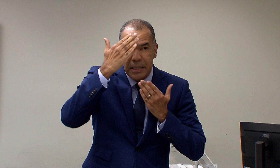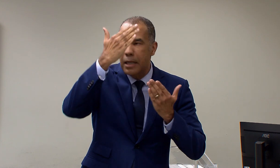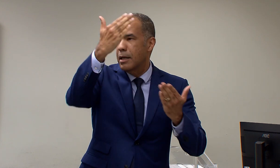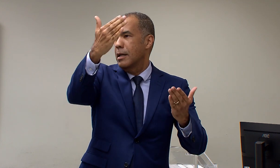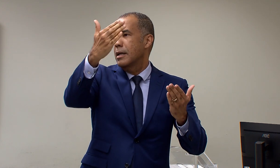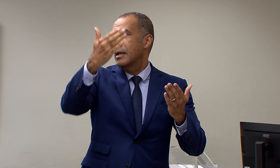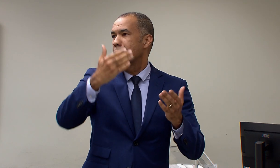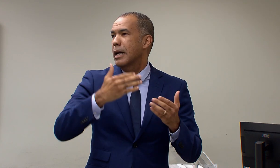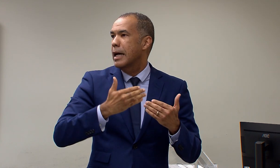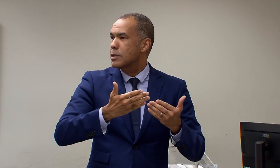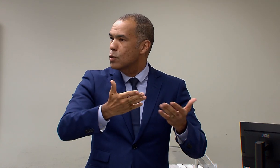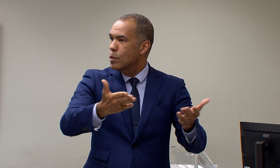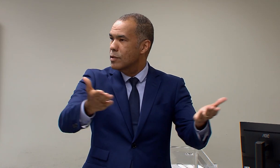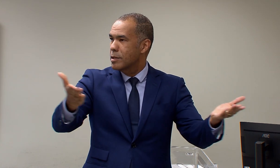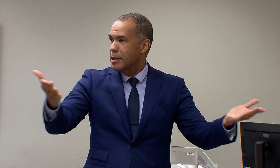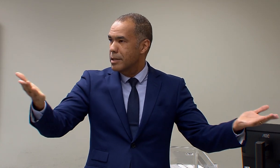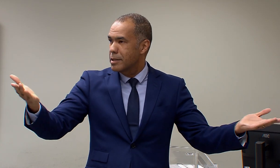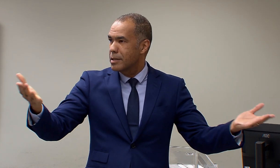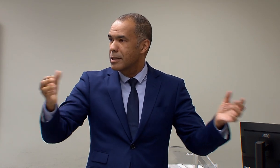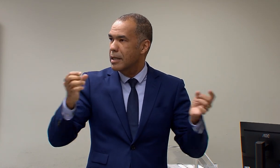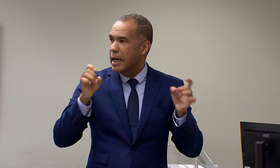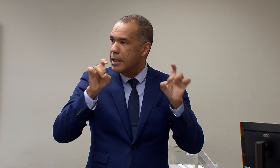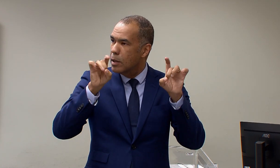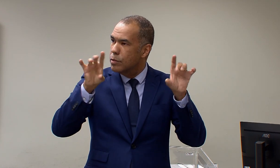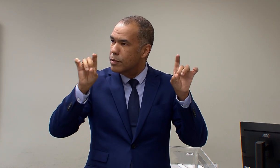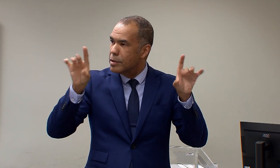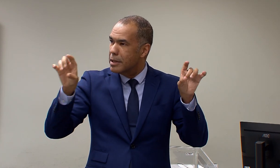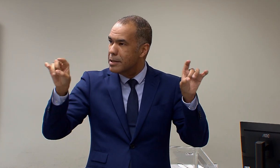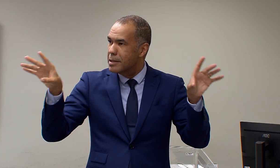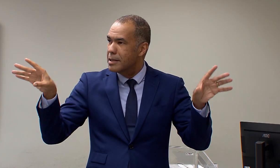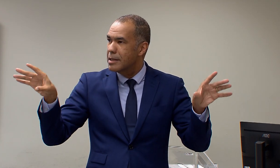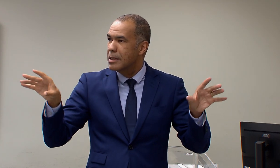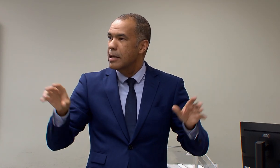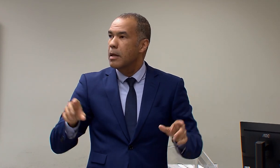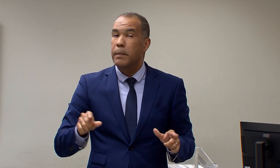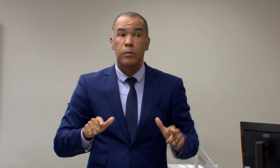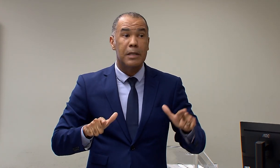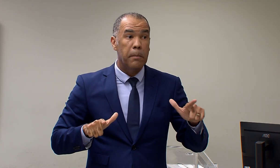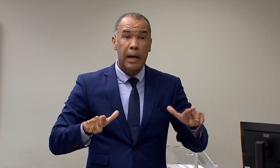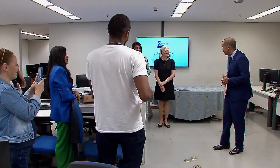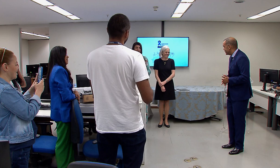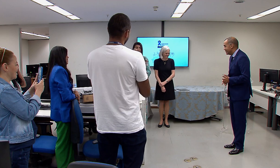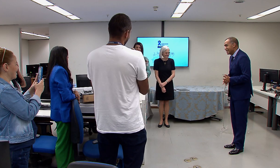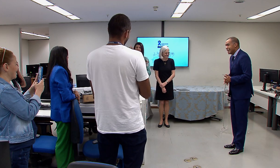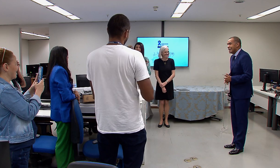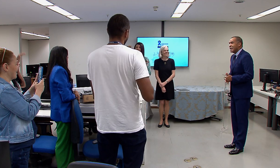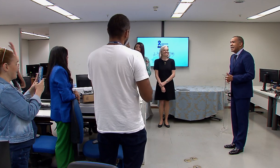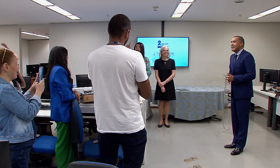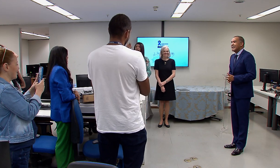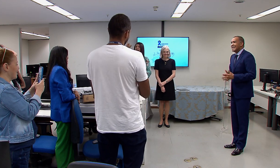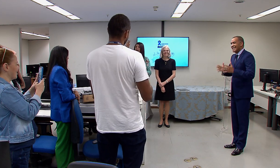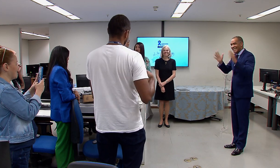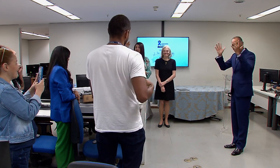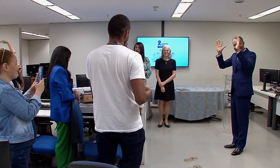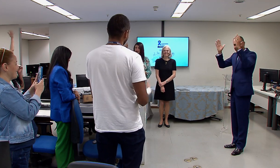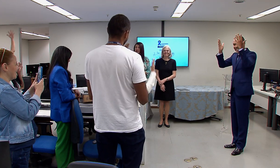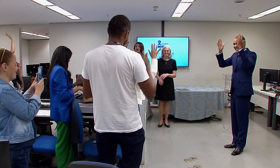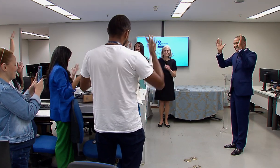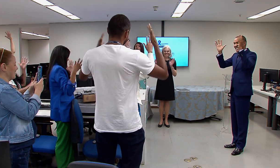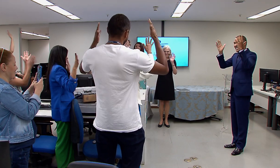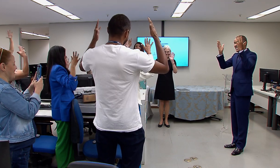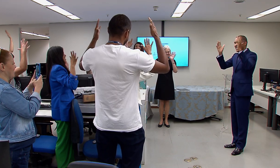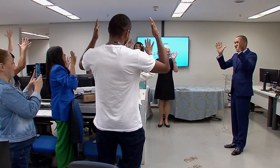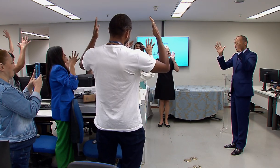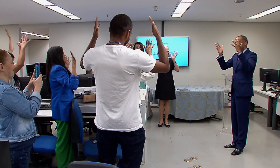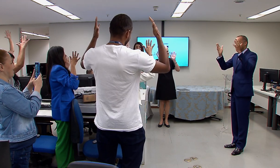Foi conversando em Libras que o secretário judiciário do Superior Tribunal de Justiça parabenizou os colaboradores